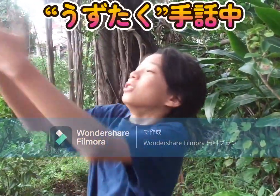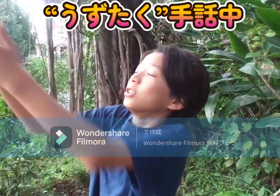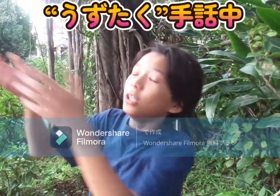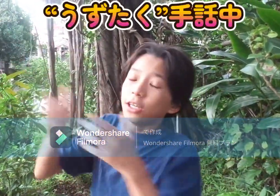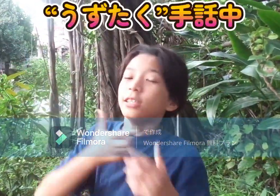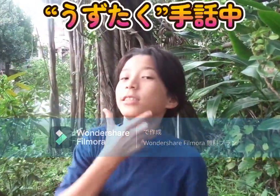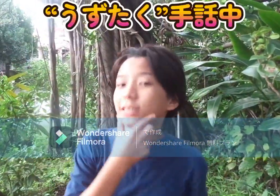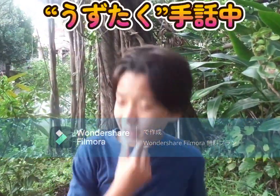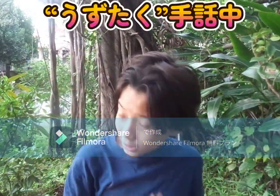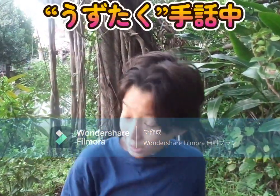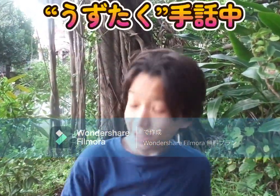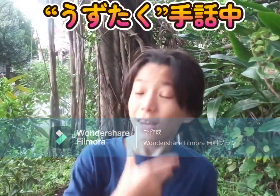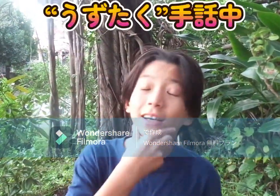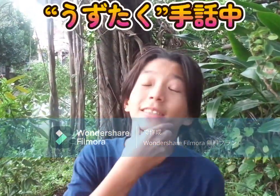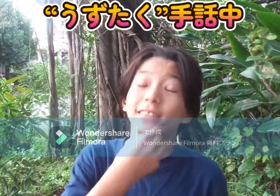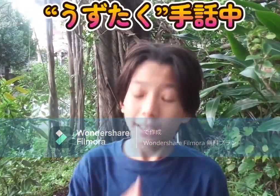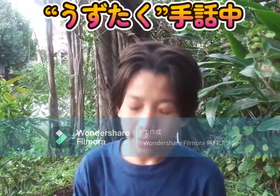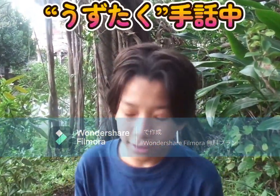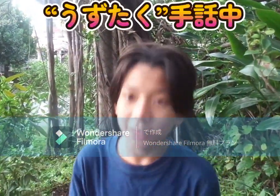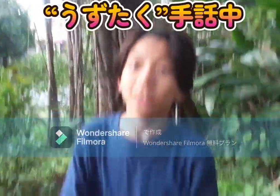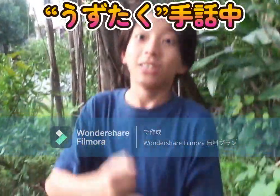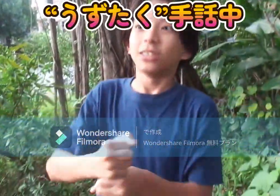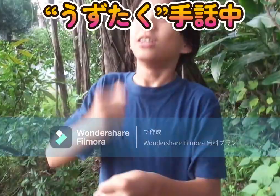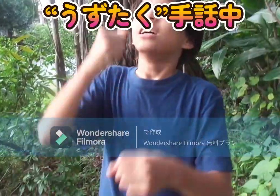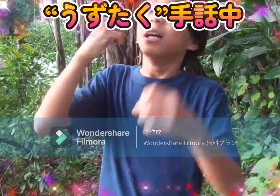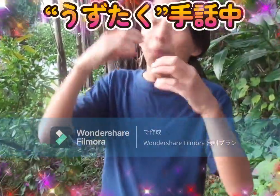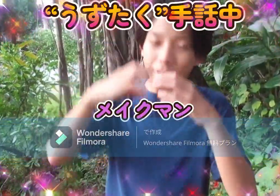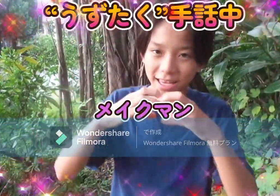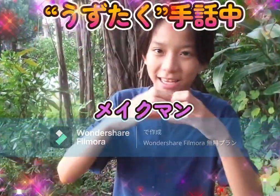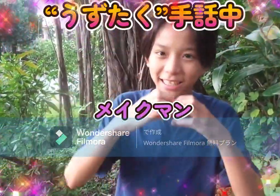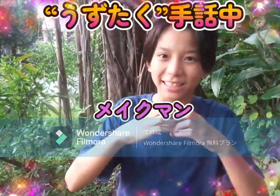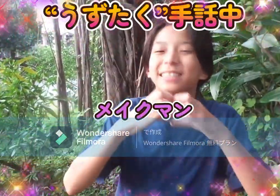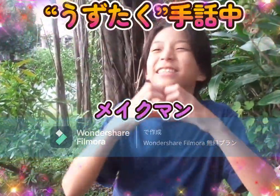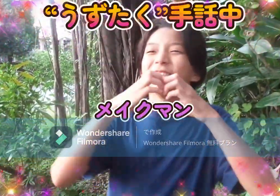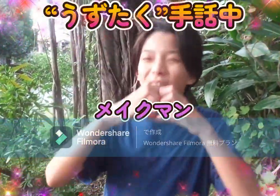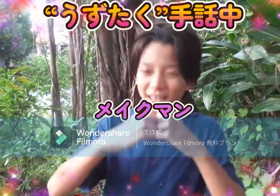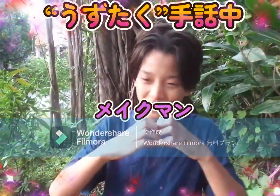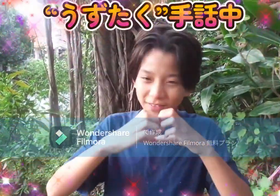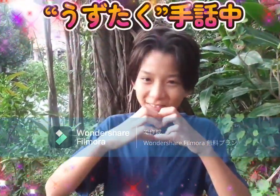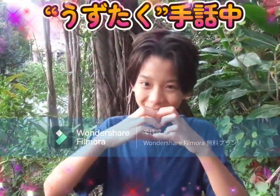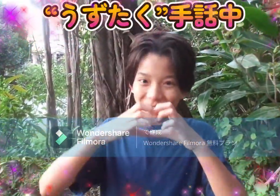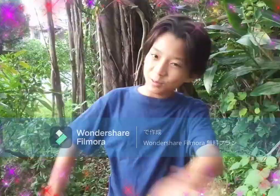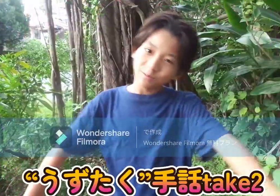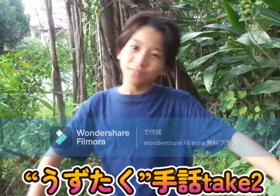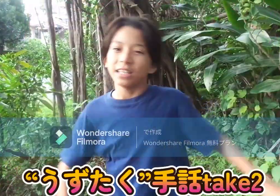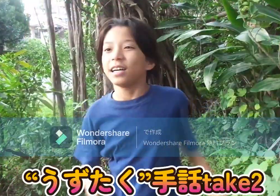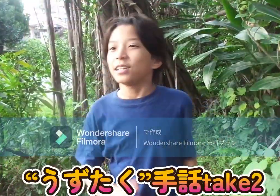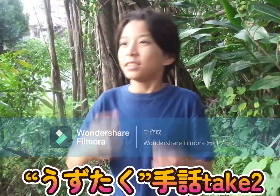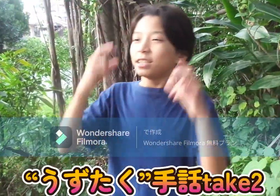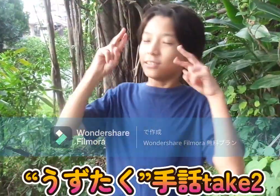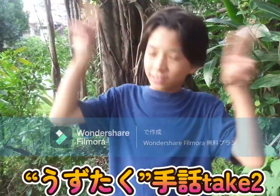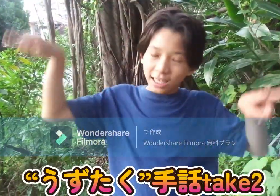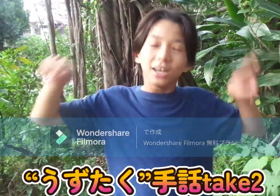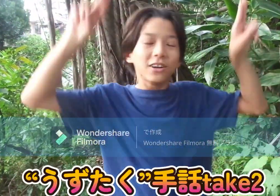こう。幸せ作ろう、メイクマンみんなで歌お